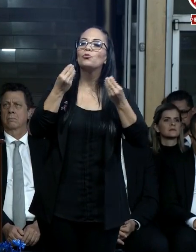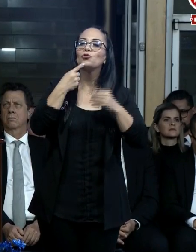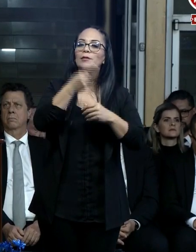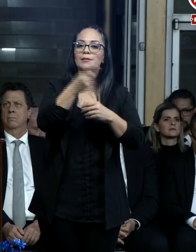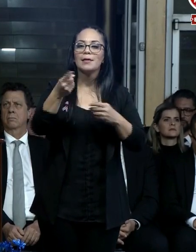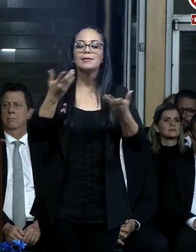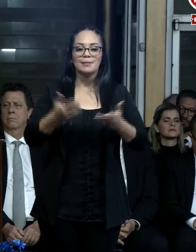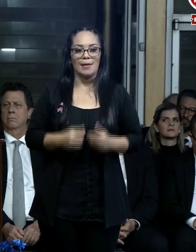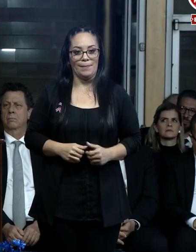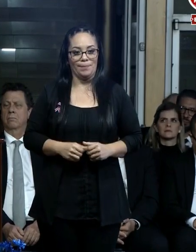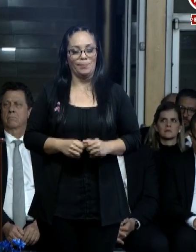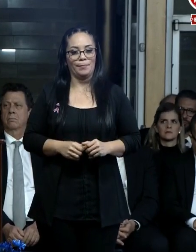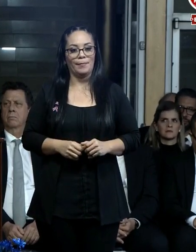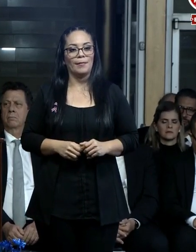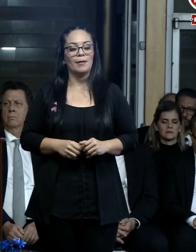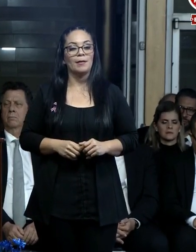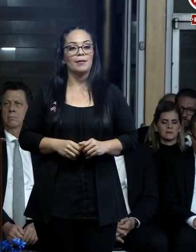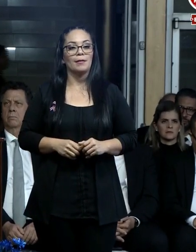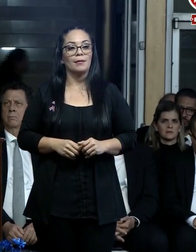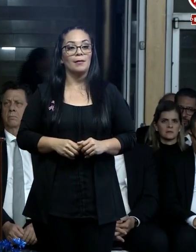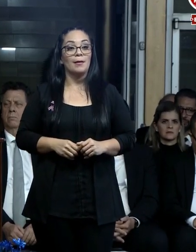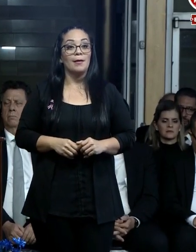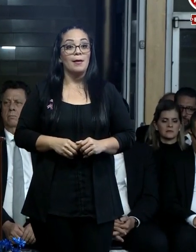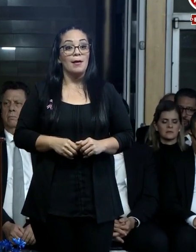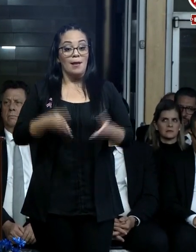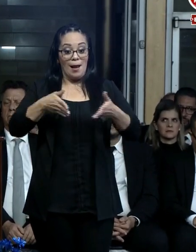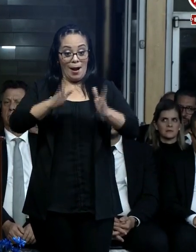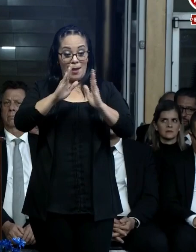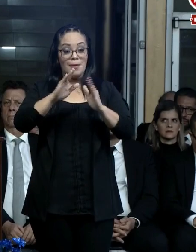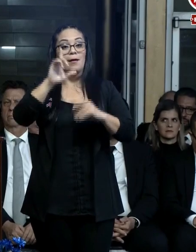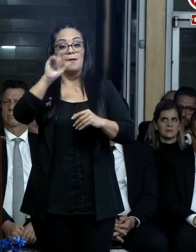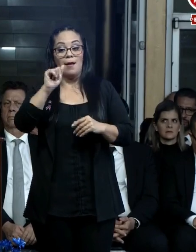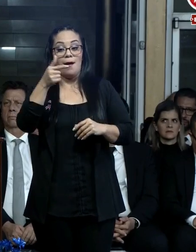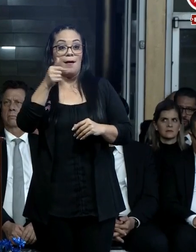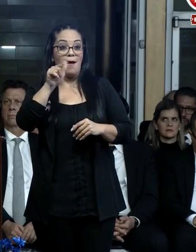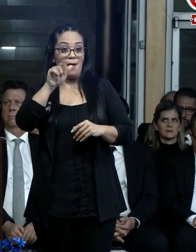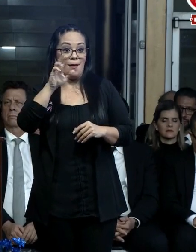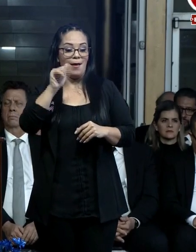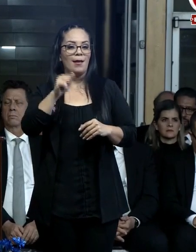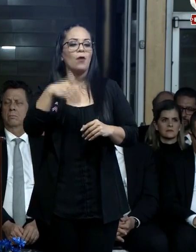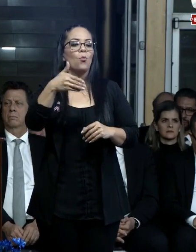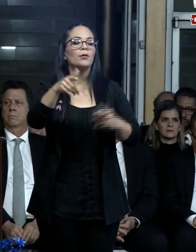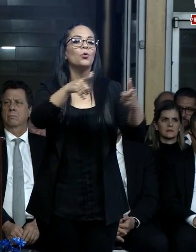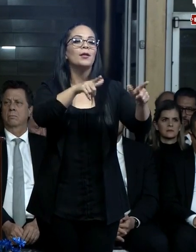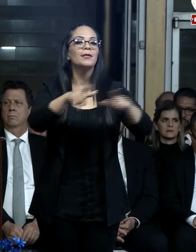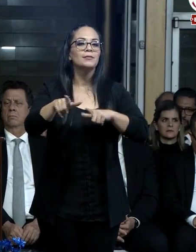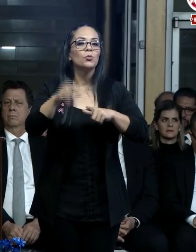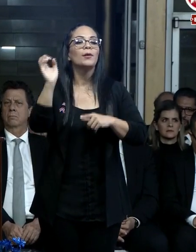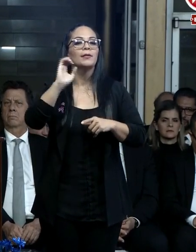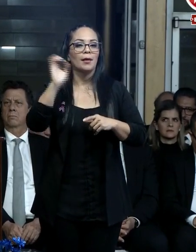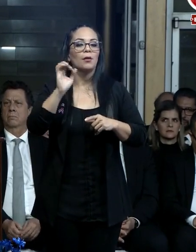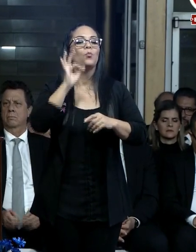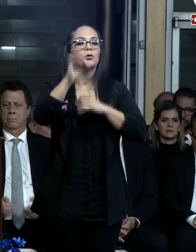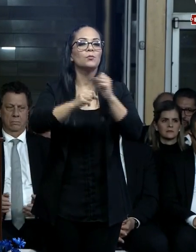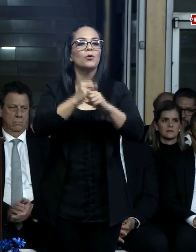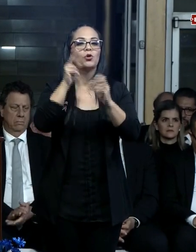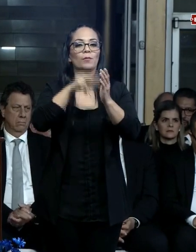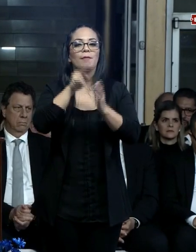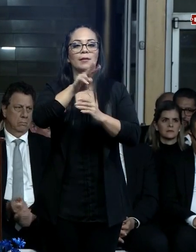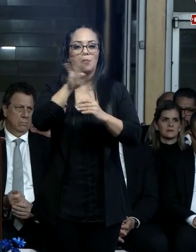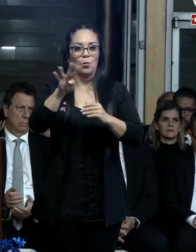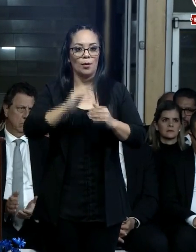decirles que el paso del nivel de la Galera estará listo en enero del año